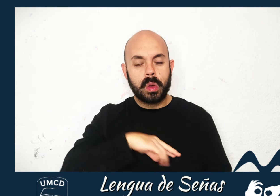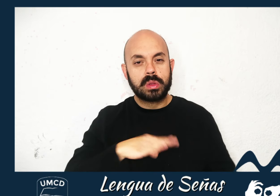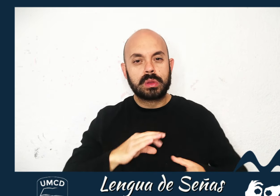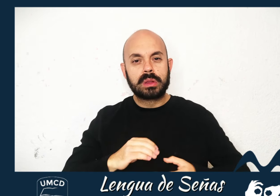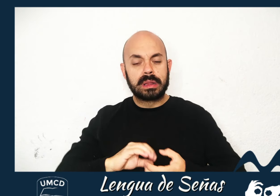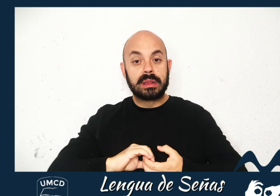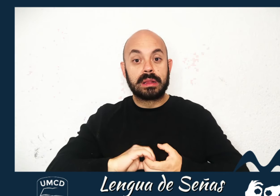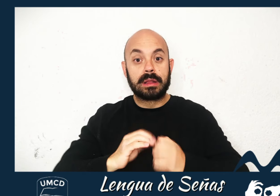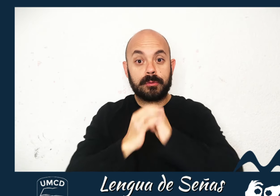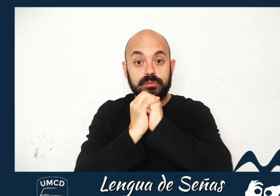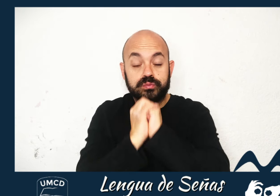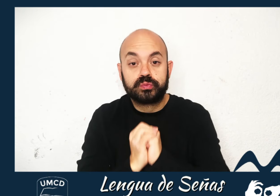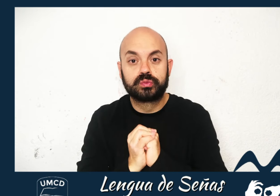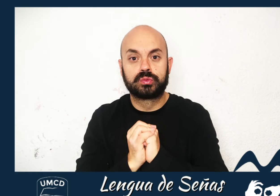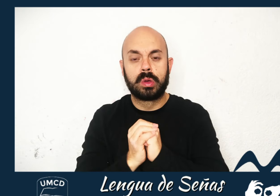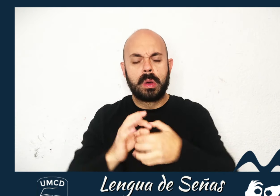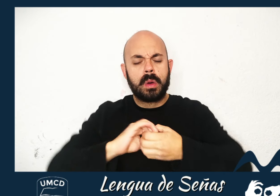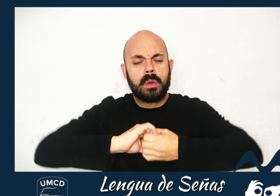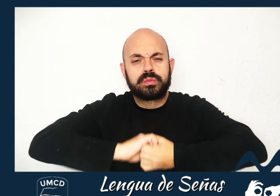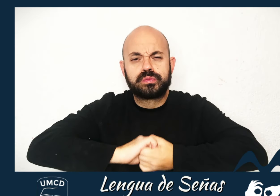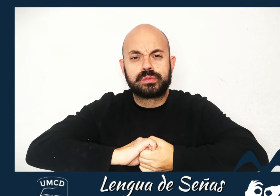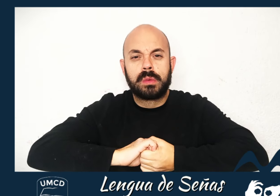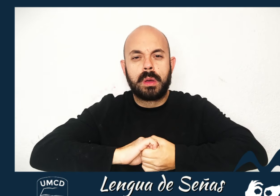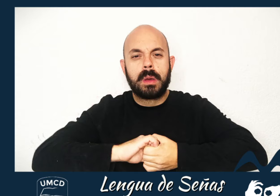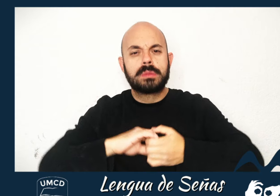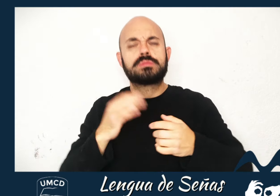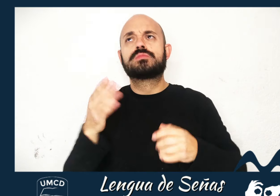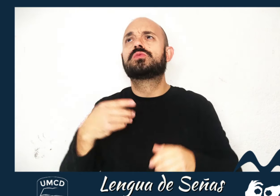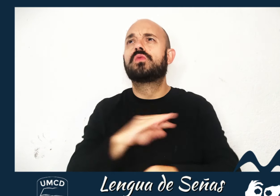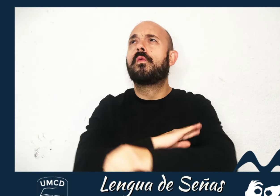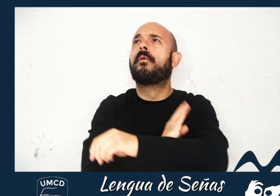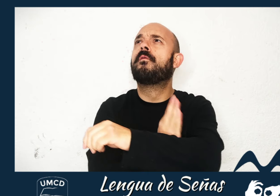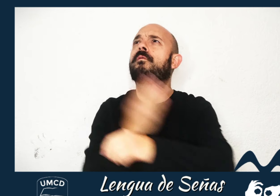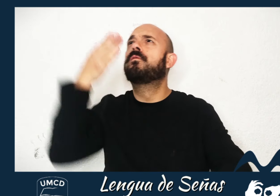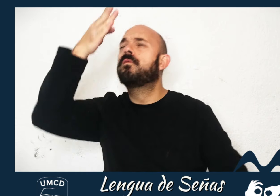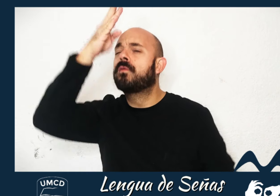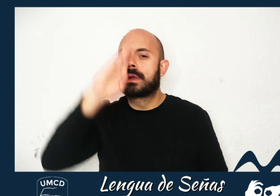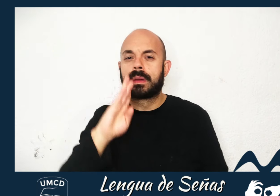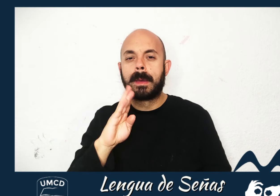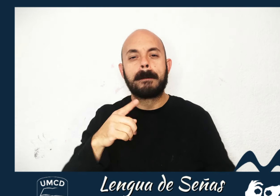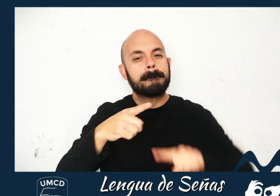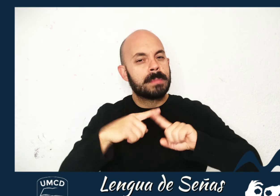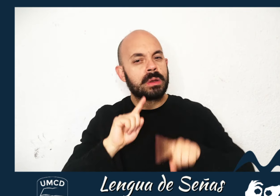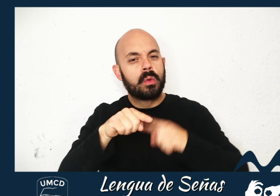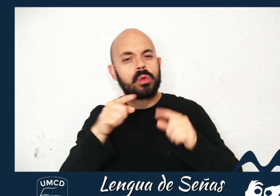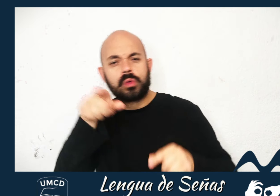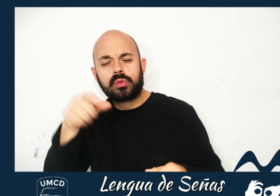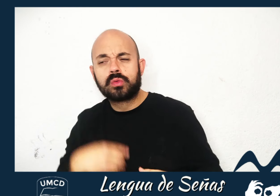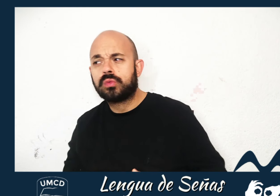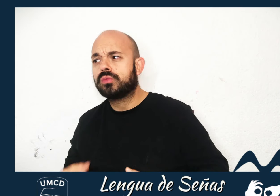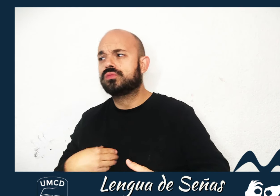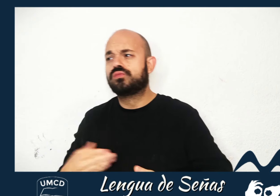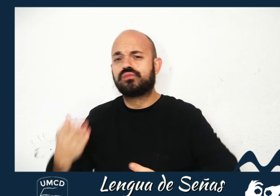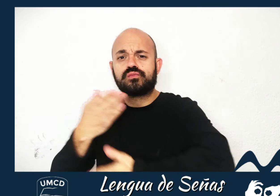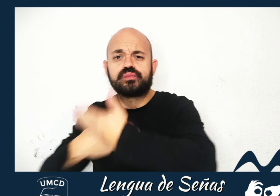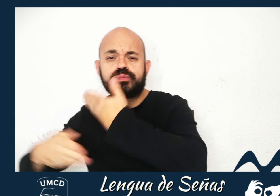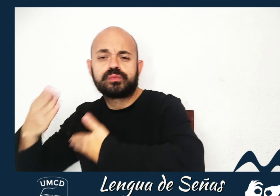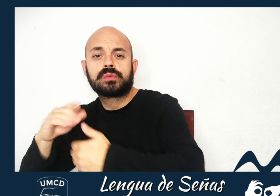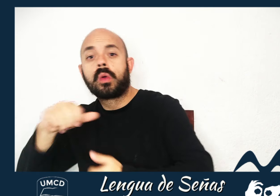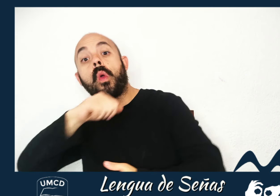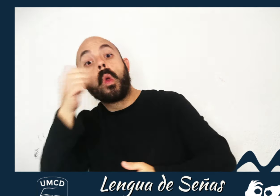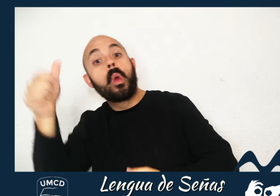con las demás personas, cómo yo interactúo con ellos. Debemos recordar que nosotros como creyentes tenemos